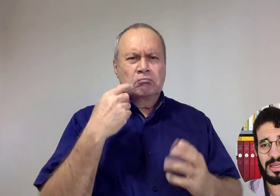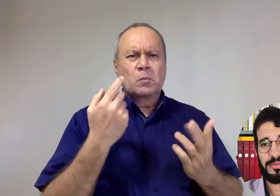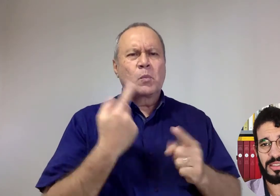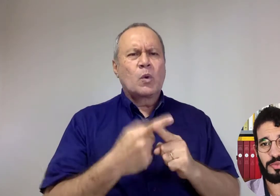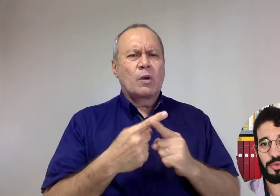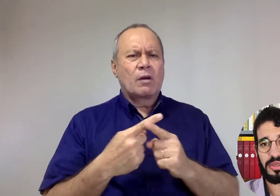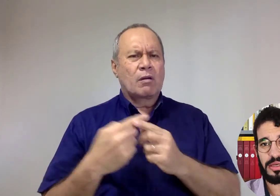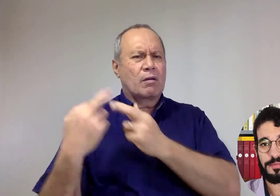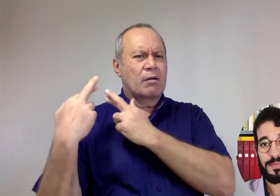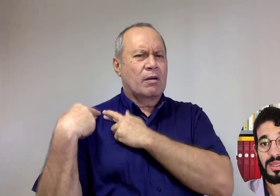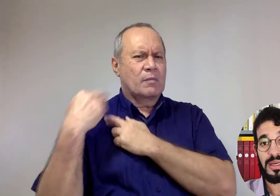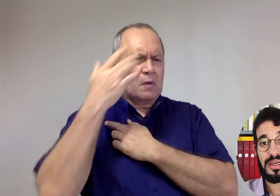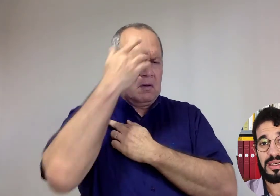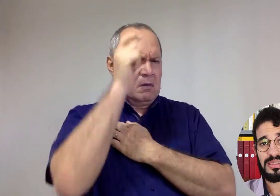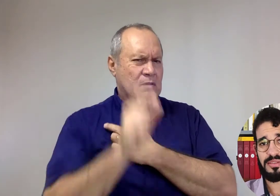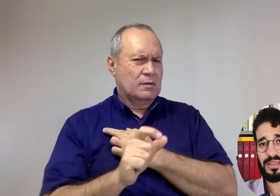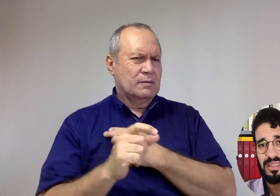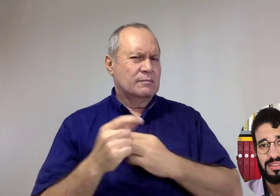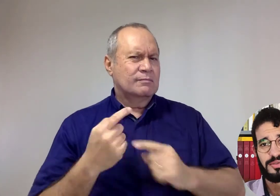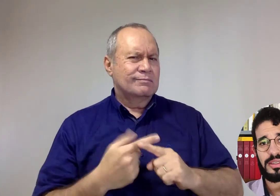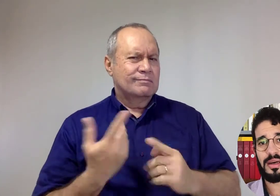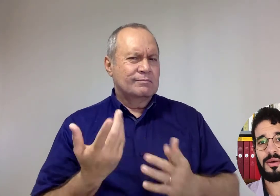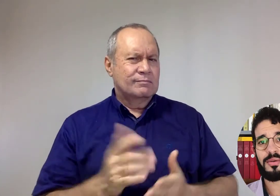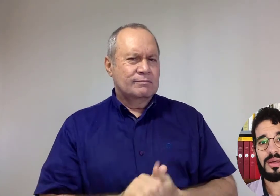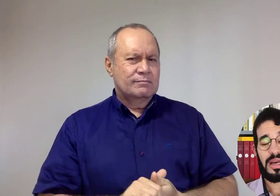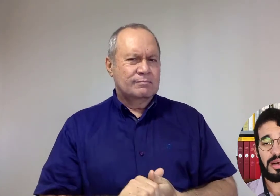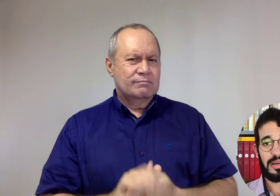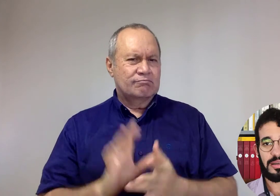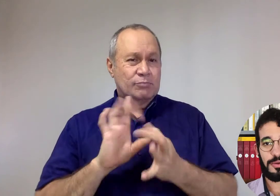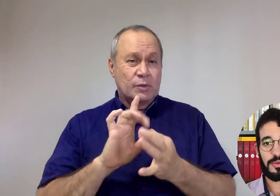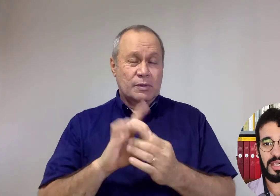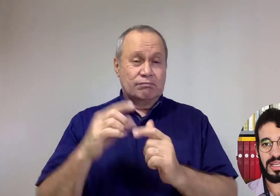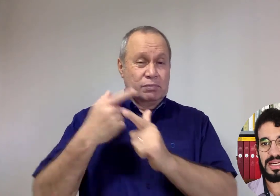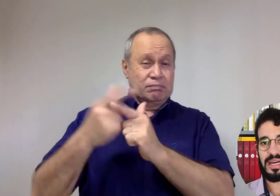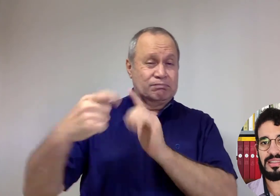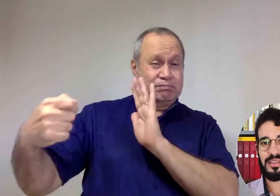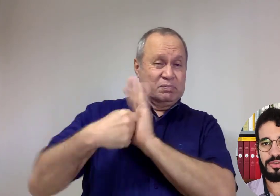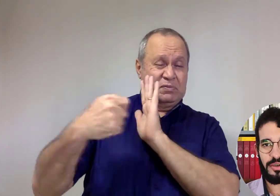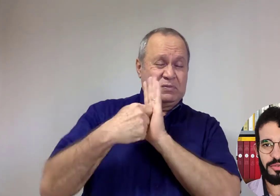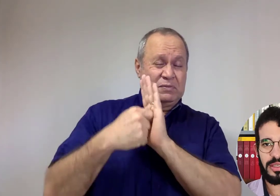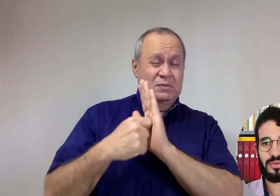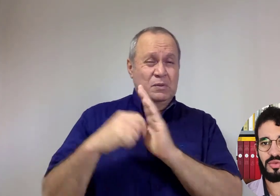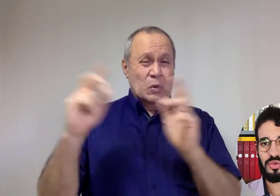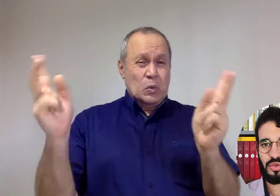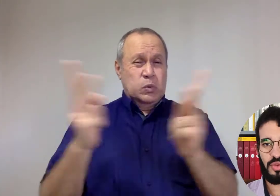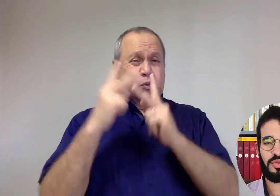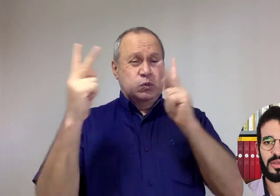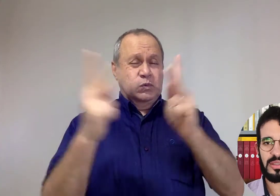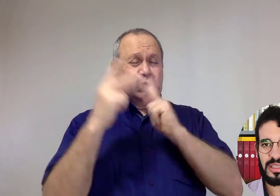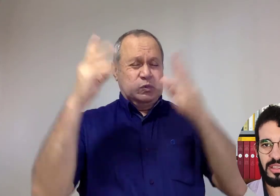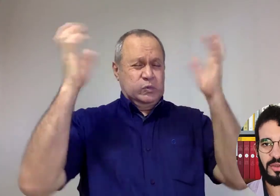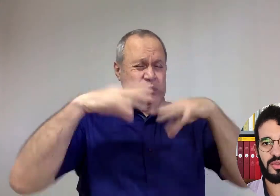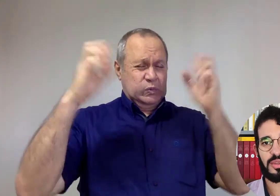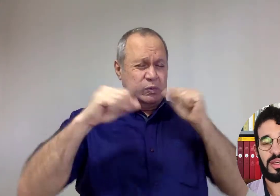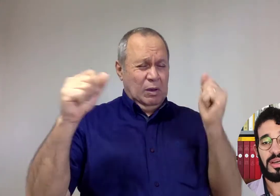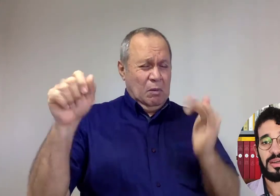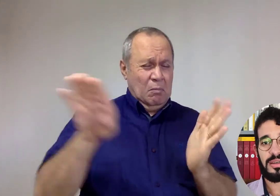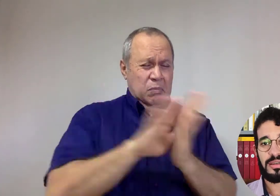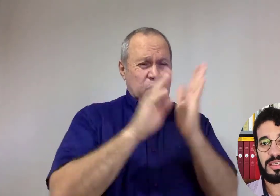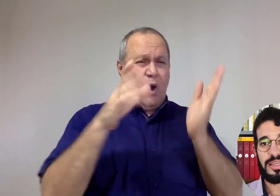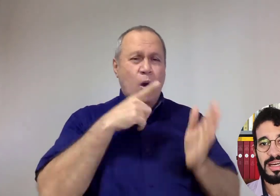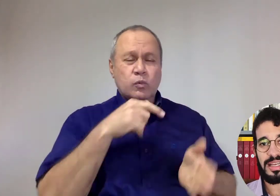explicar claramente por quê. As adversidades virão contra aquela casa, virão ventos, chuvas,